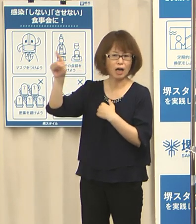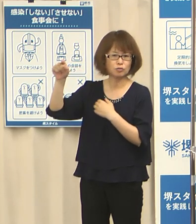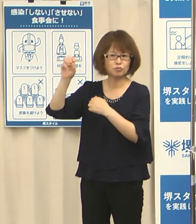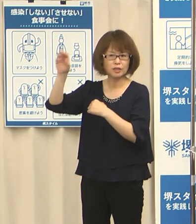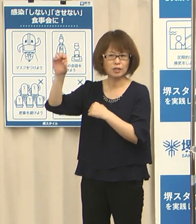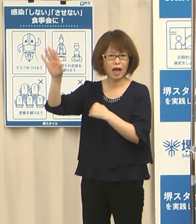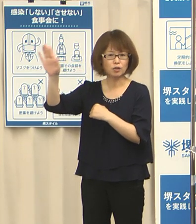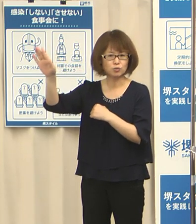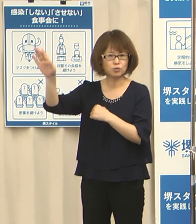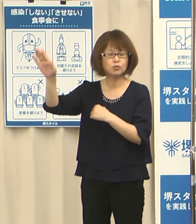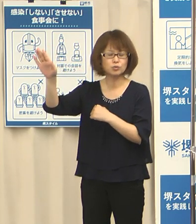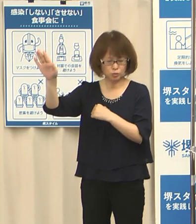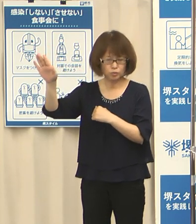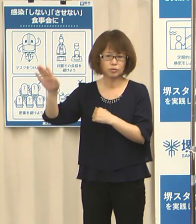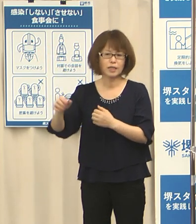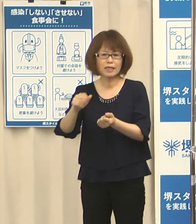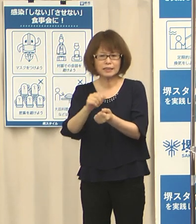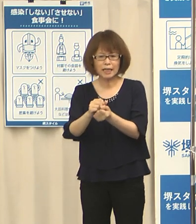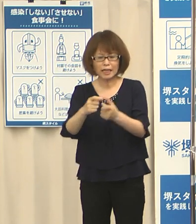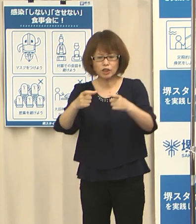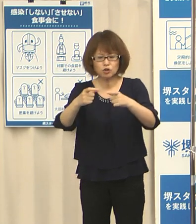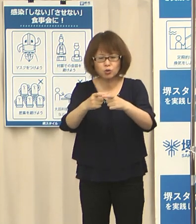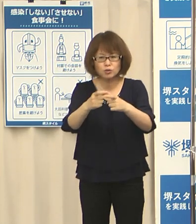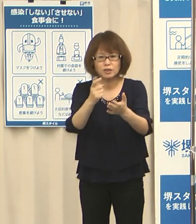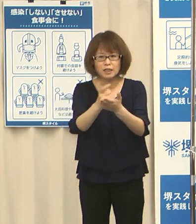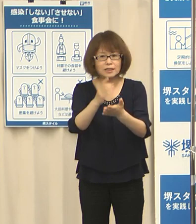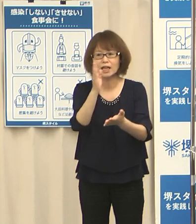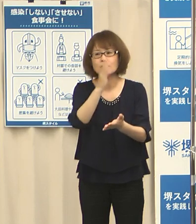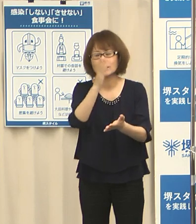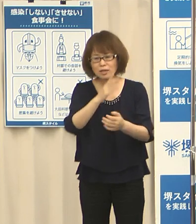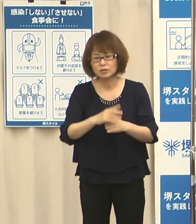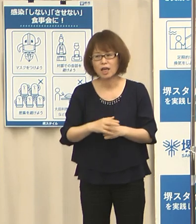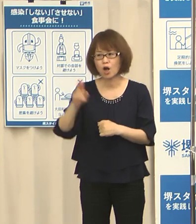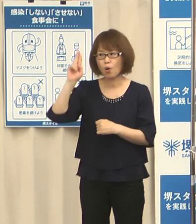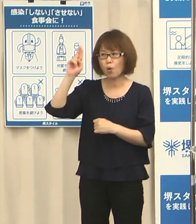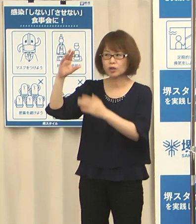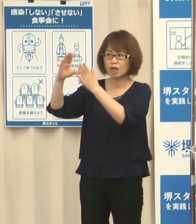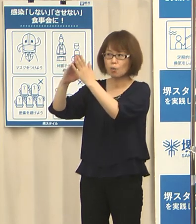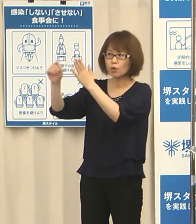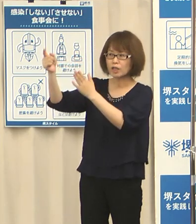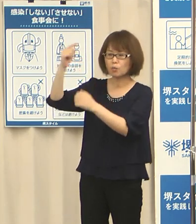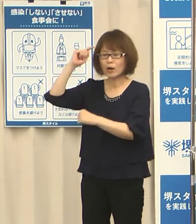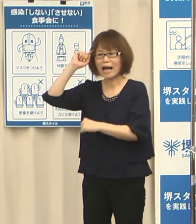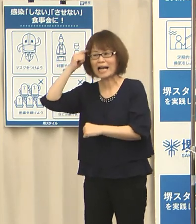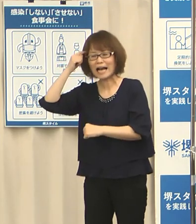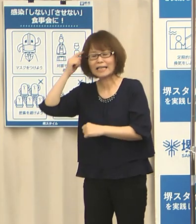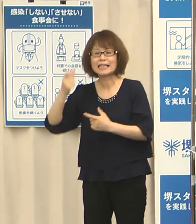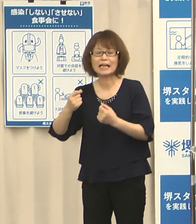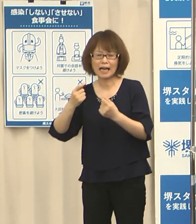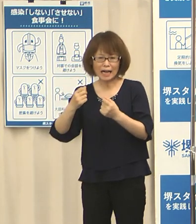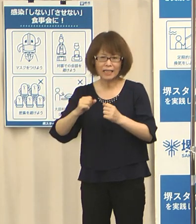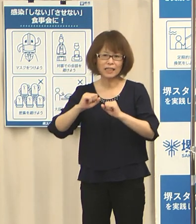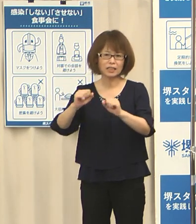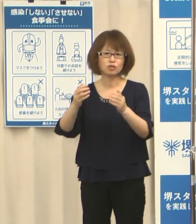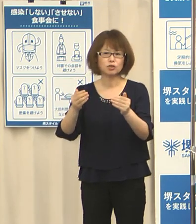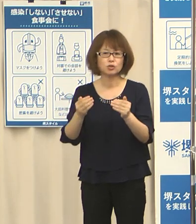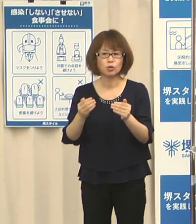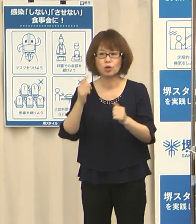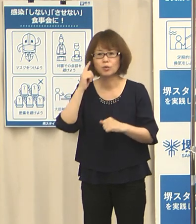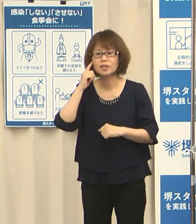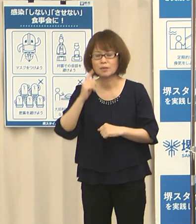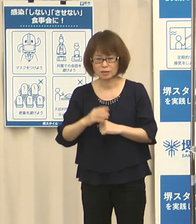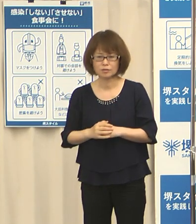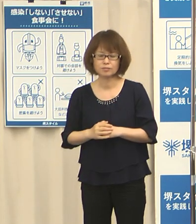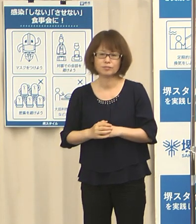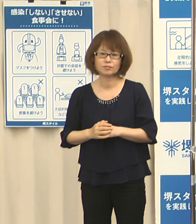的ということではなくて、大阪モデルというものの重視をしながら行っていく状況かなというふうに考えています。ですから堺